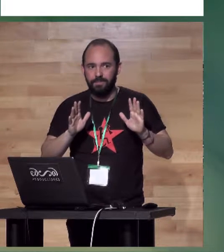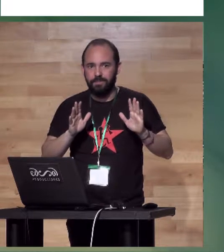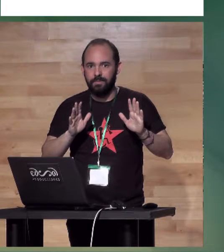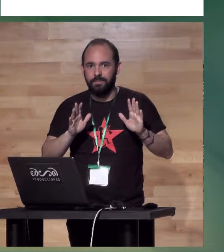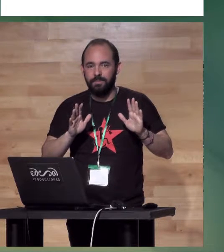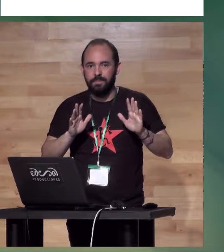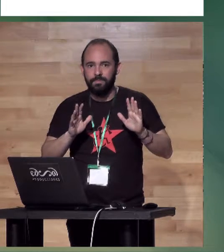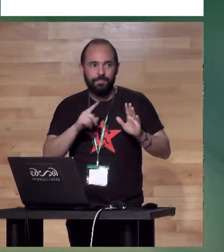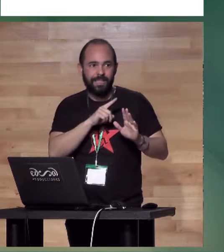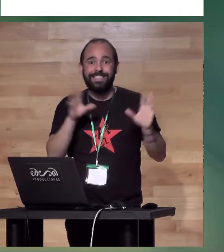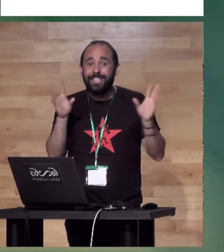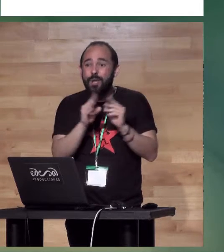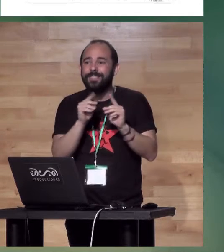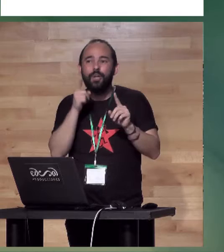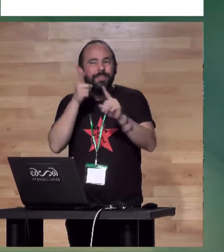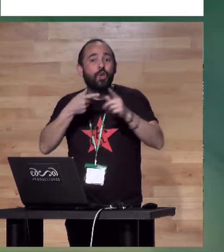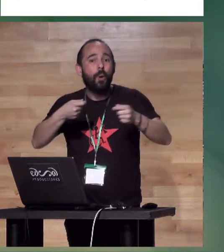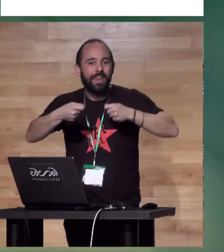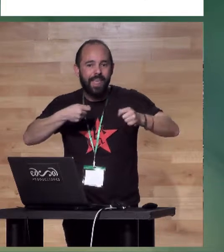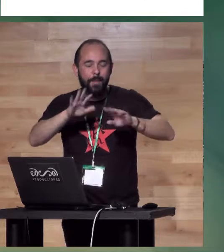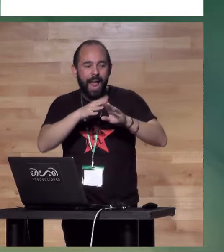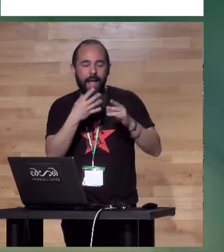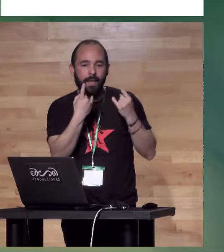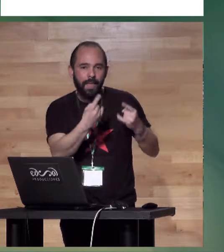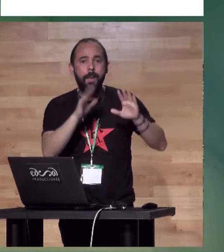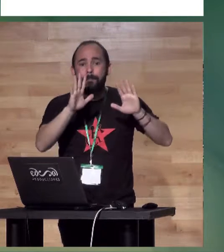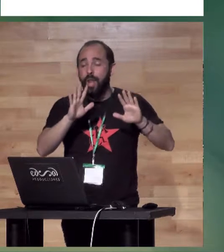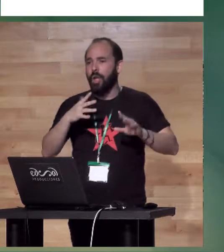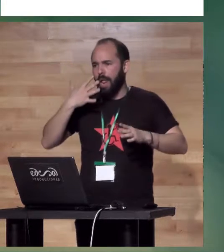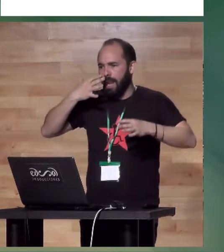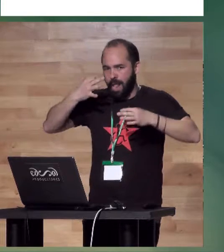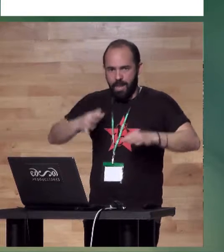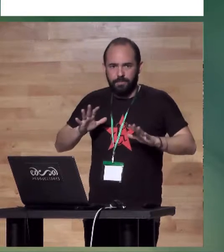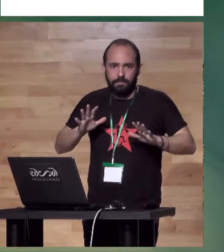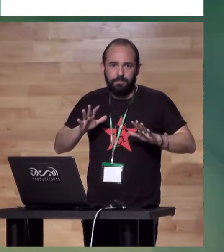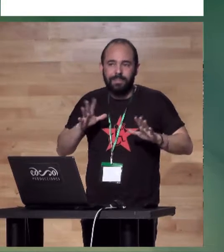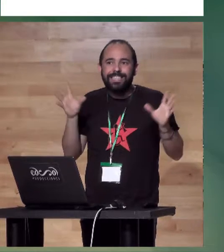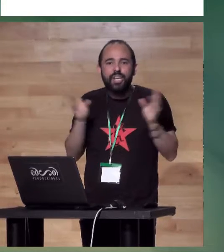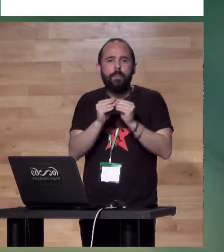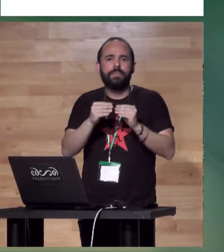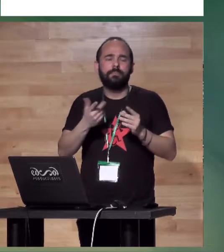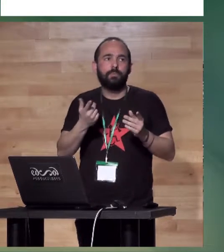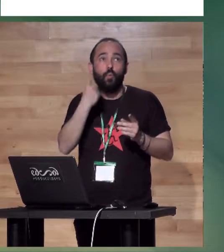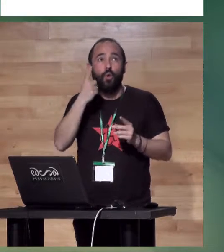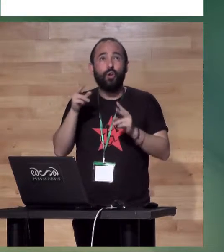un resumen, también os aviso, de cara comercial, ¿vale? Es el objetivo comercial, la sinopsis.